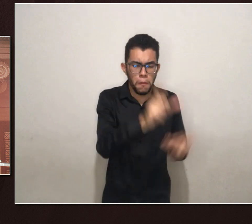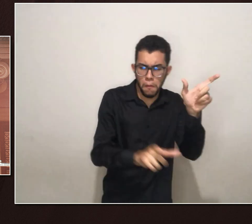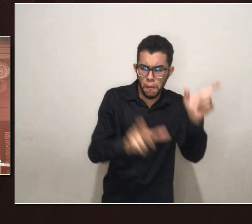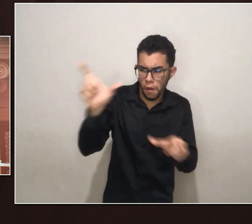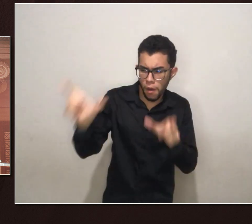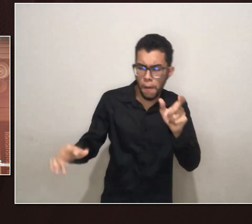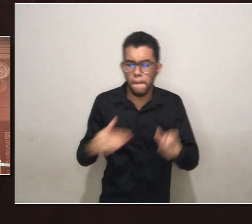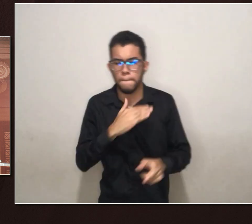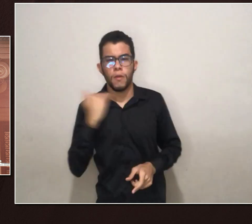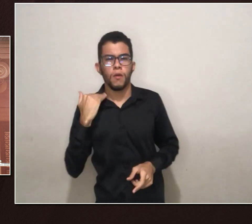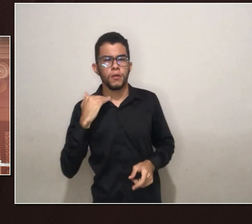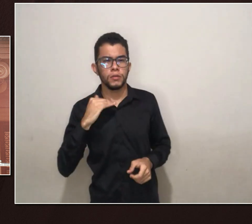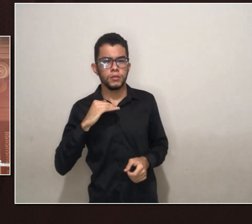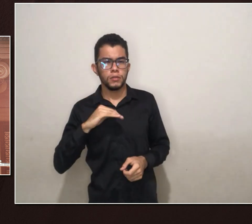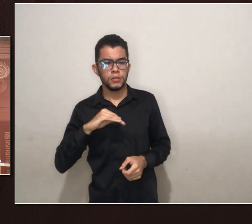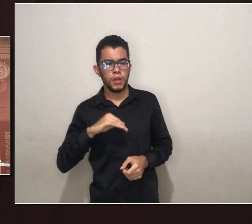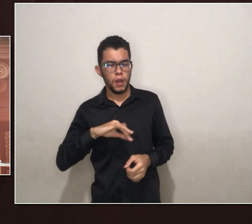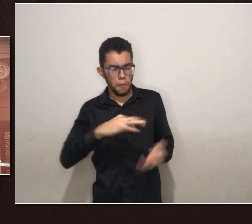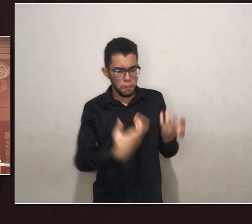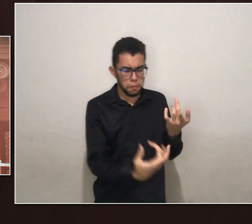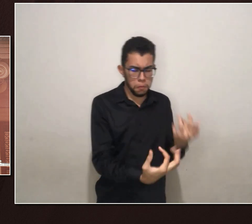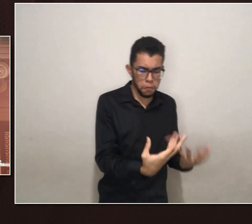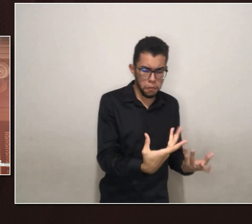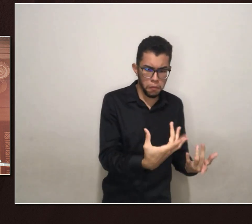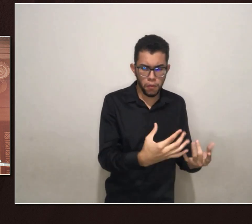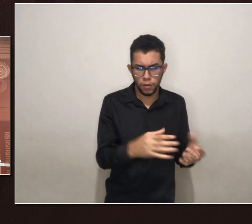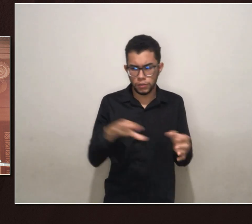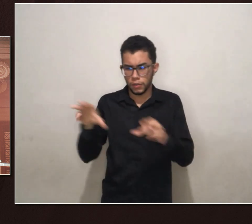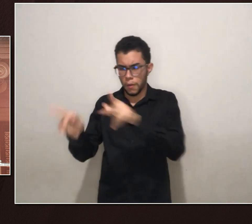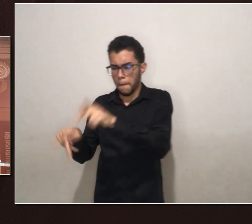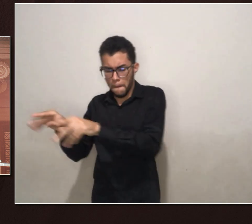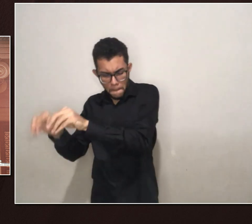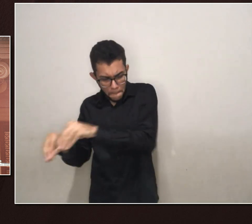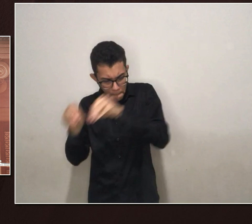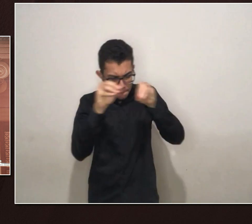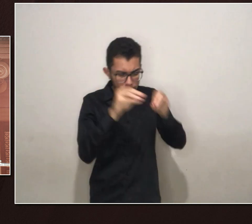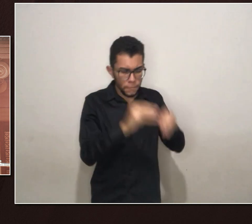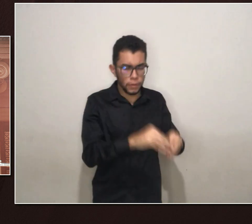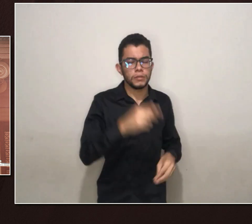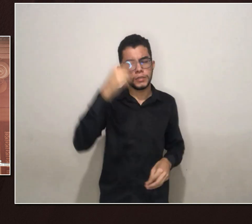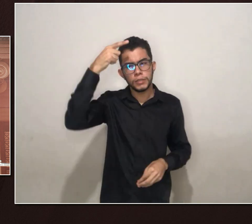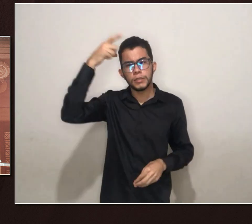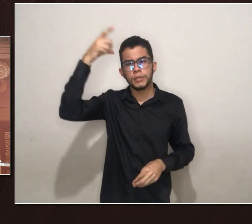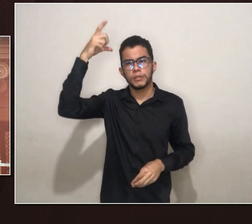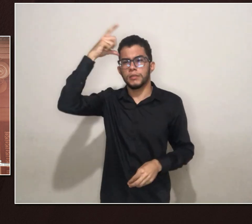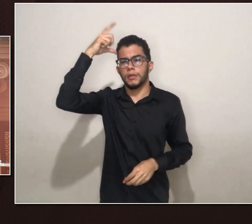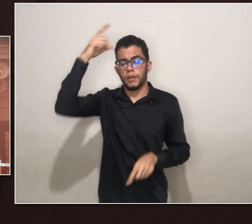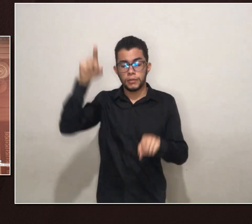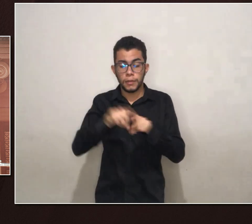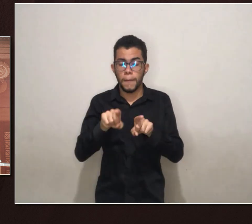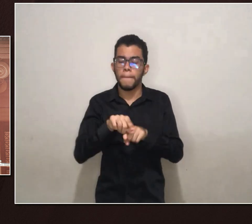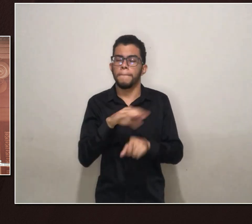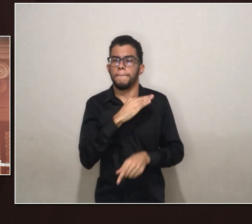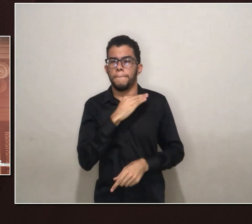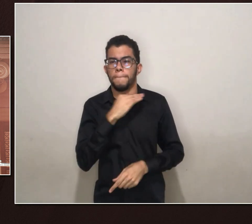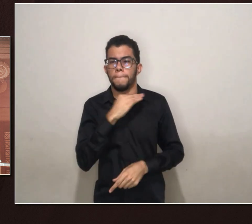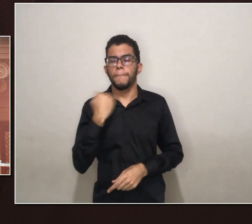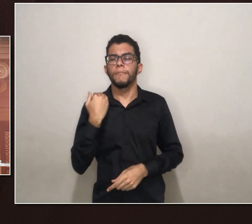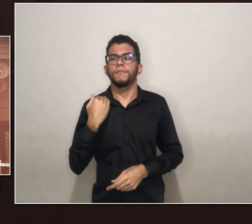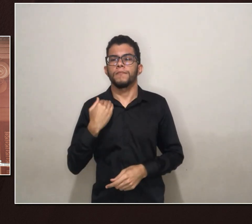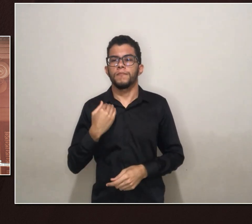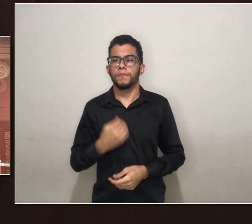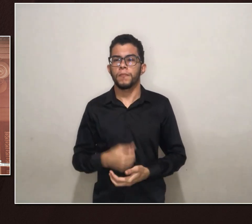e o Satanás quer levar as pessoas para a morte antes de aceitarem a Jesus.